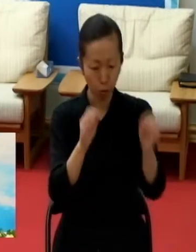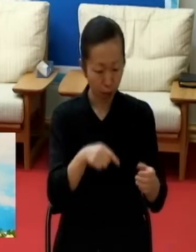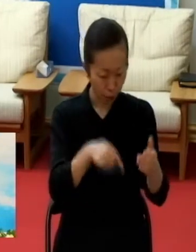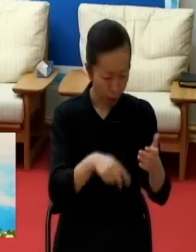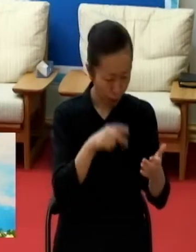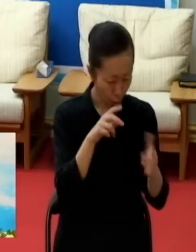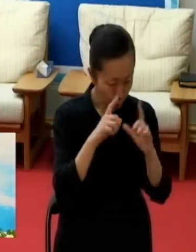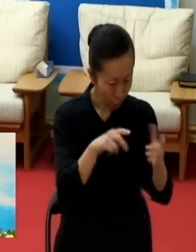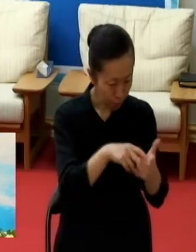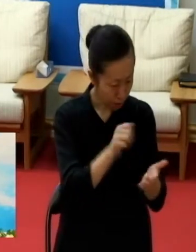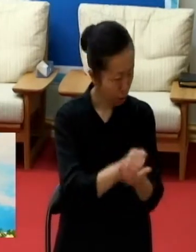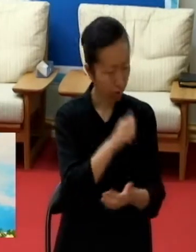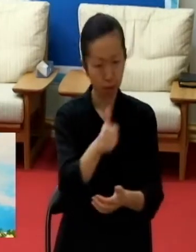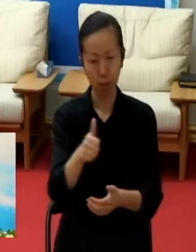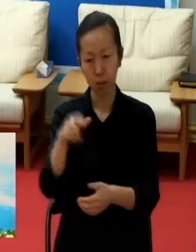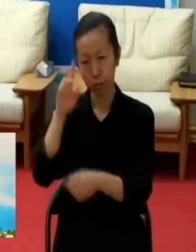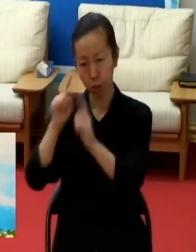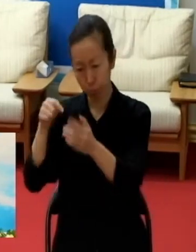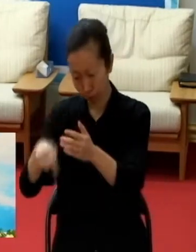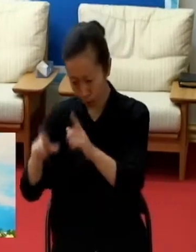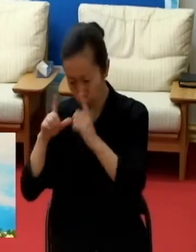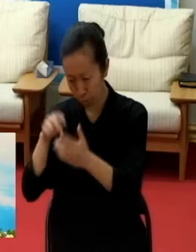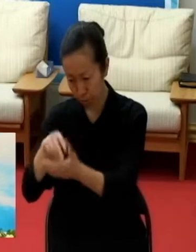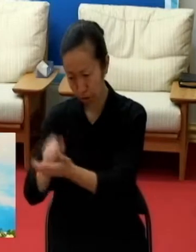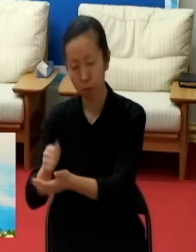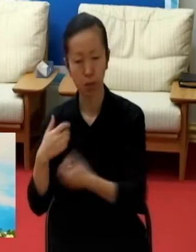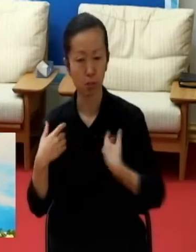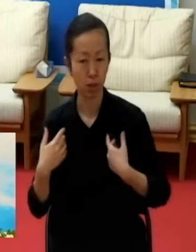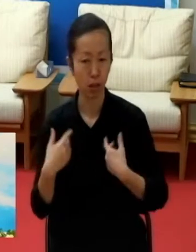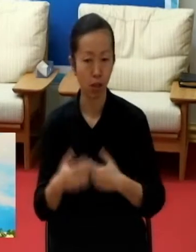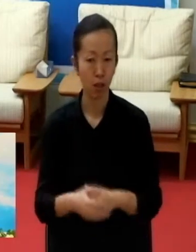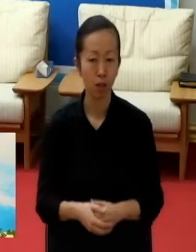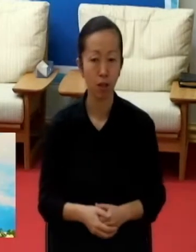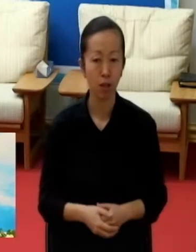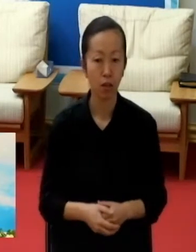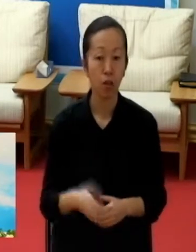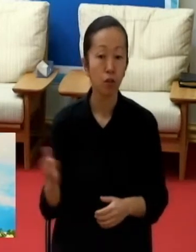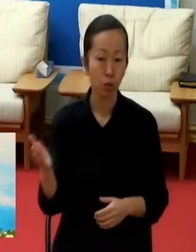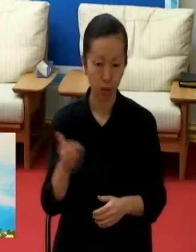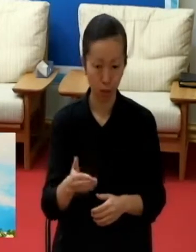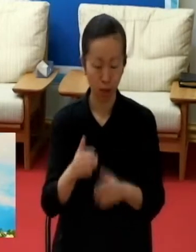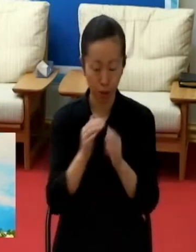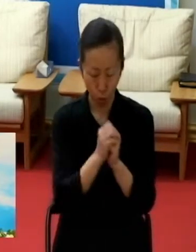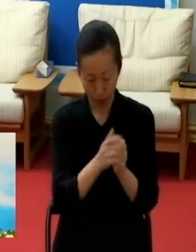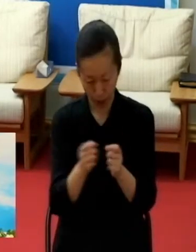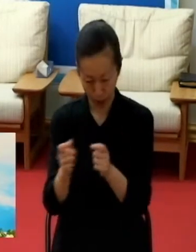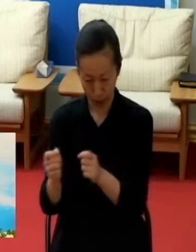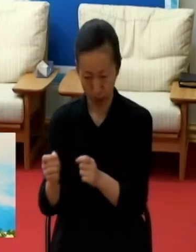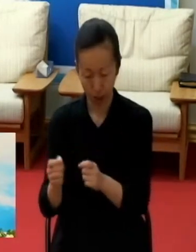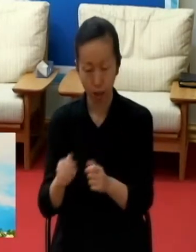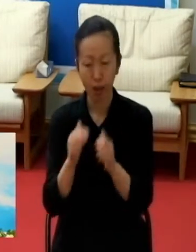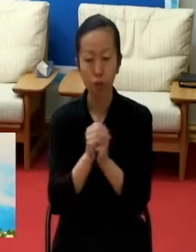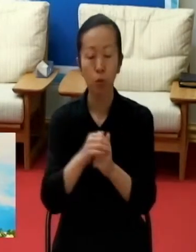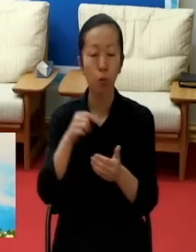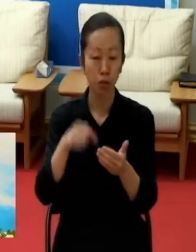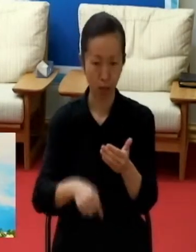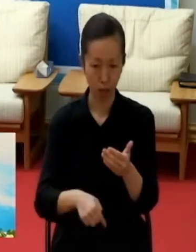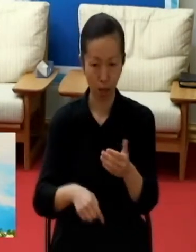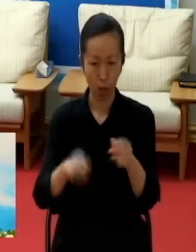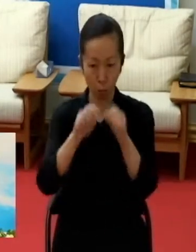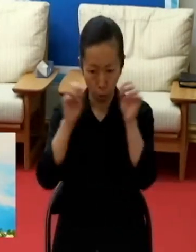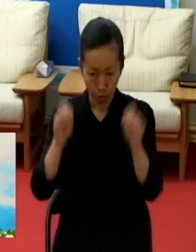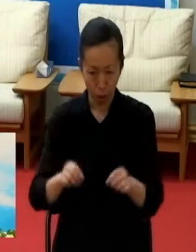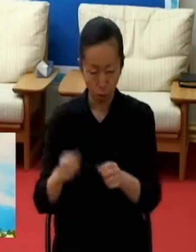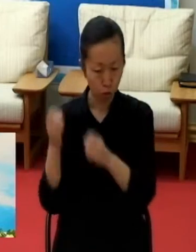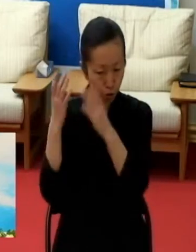언약을 붙잡고 기도할 때 그 기도 속에서 그 문제를 축복으로 바꾸게 될 것입니다. そして祈りながら、その祈りの中でその問